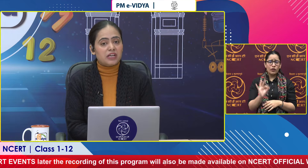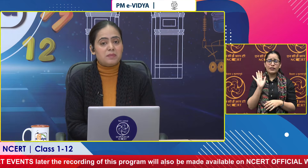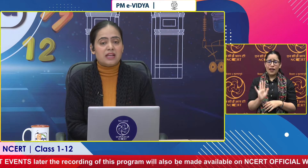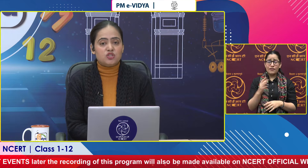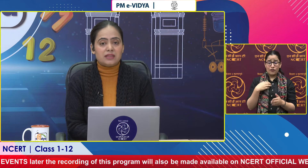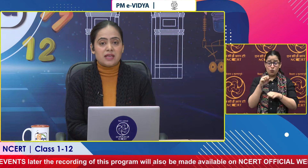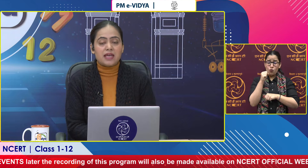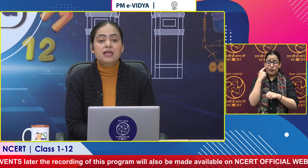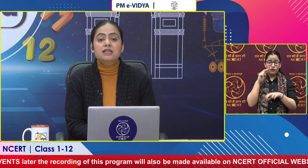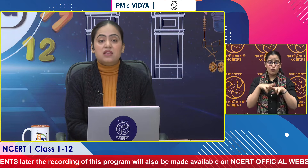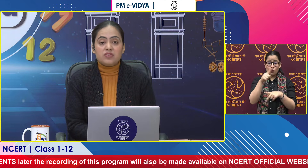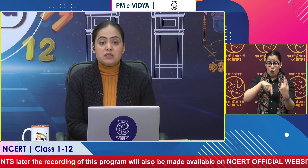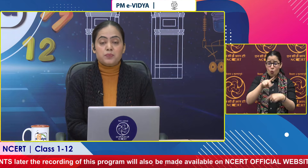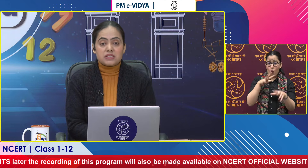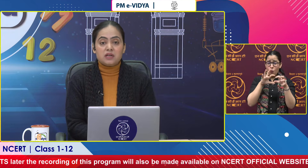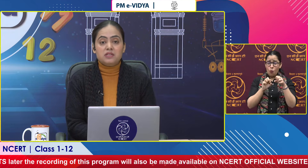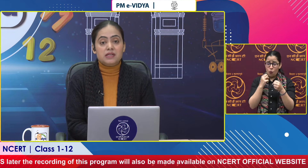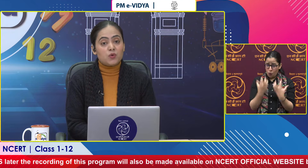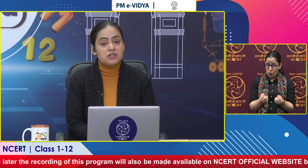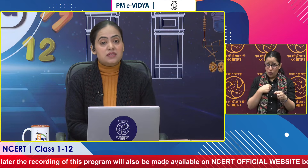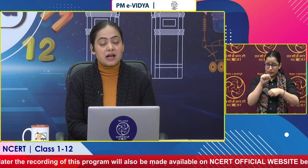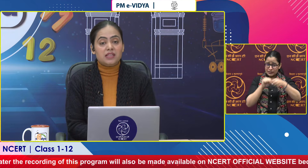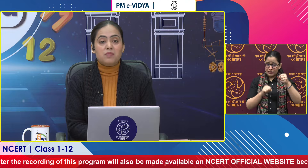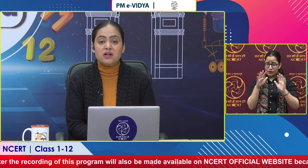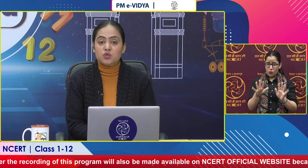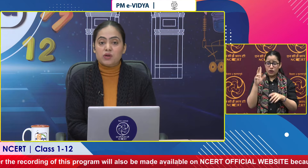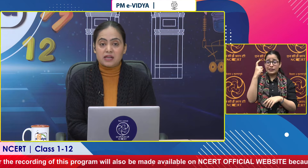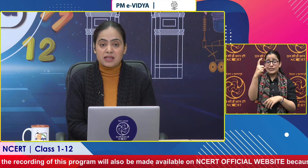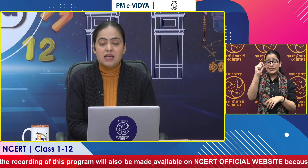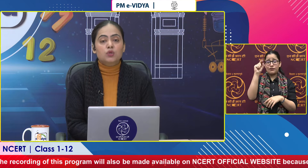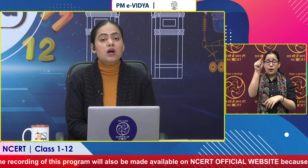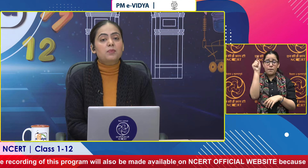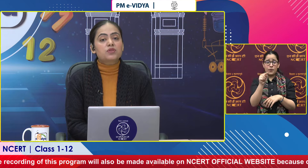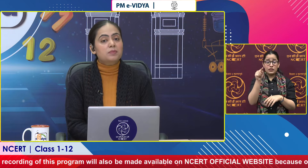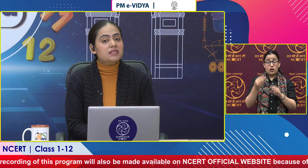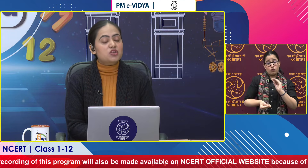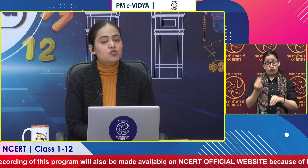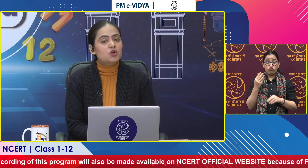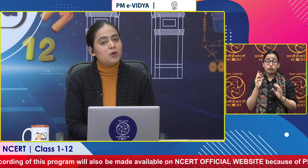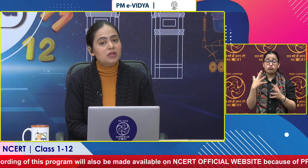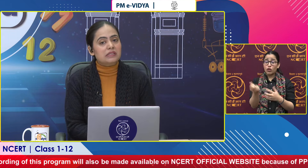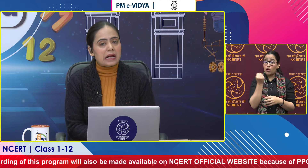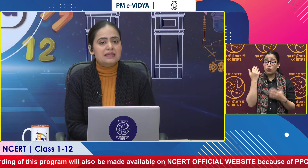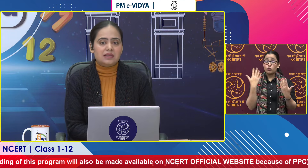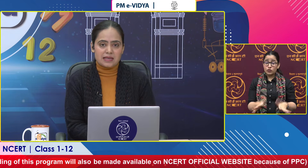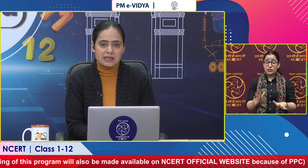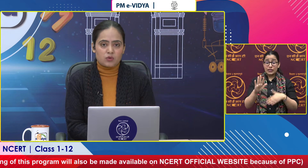सर्टिफिकेट पाना चाहते हैं 70% या उससे ज़्यादा मार्क्स स्कोर करके, तो आपको सभी सेशंस को बहुत ध्यान से देखना